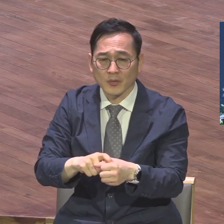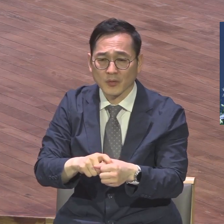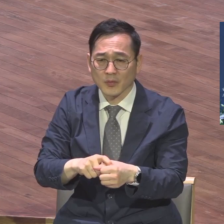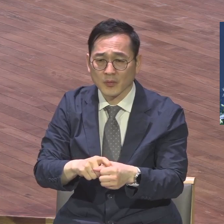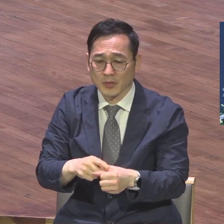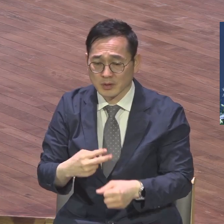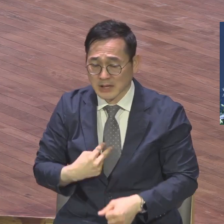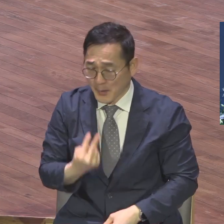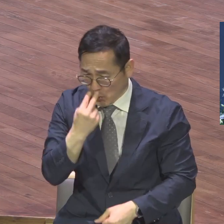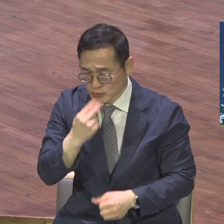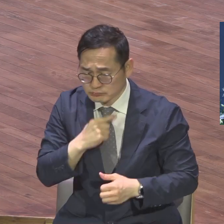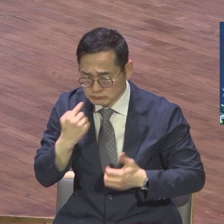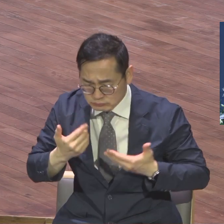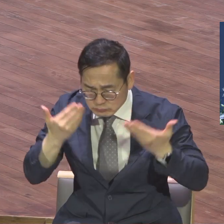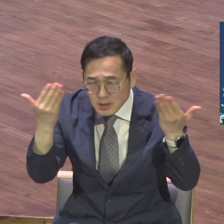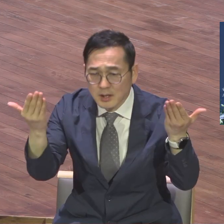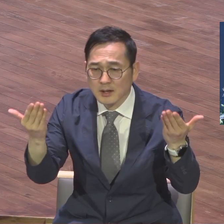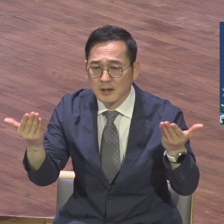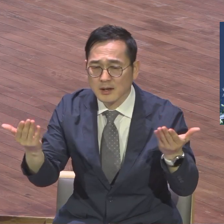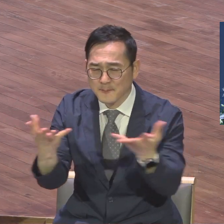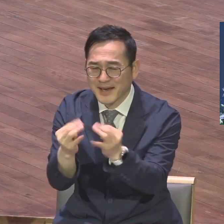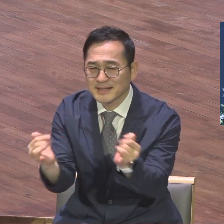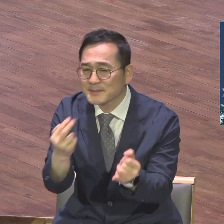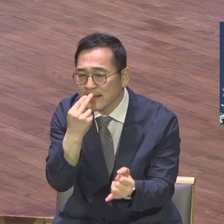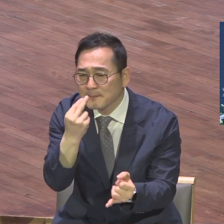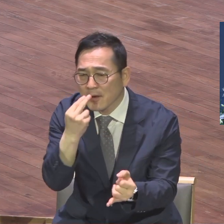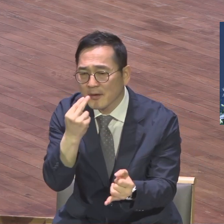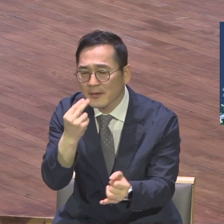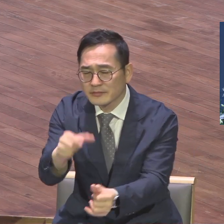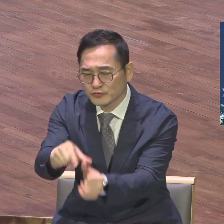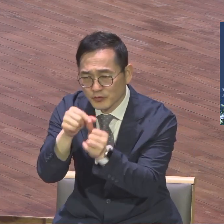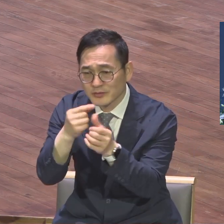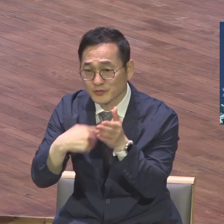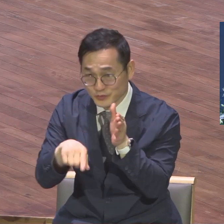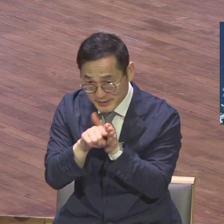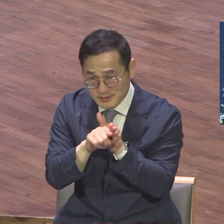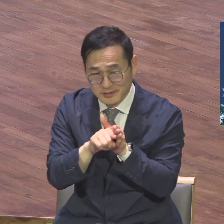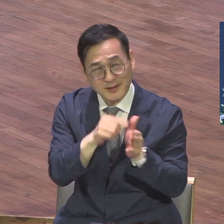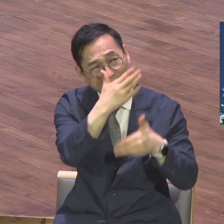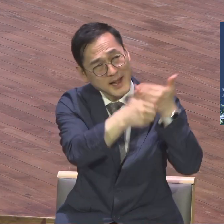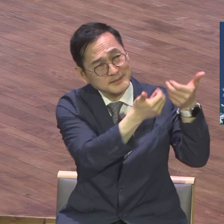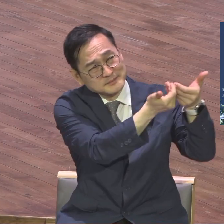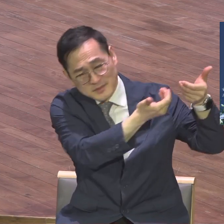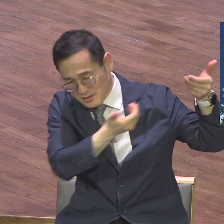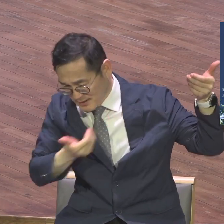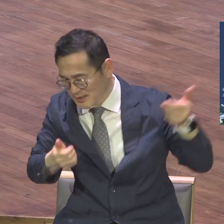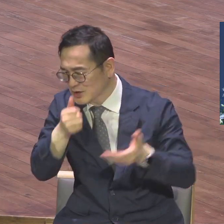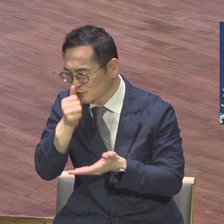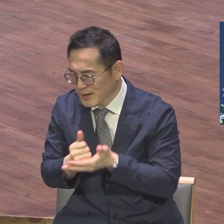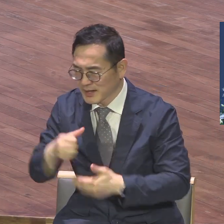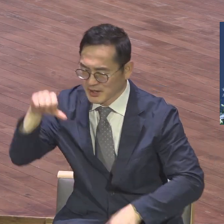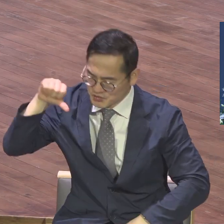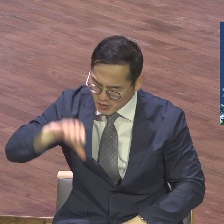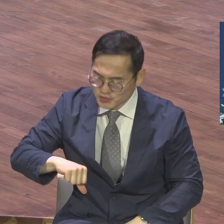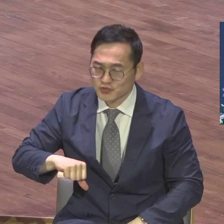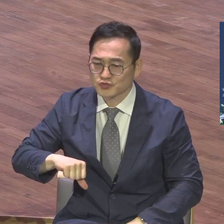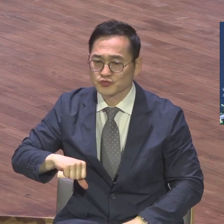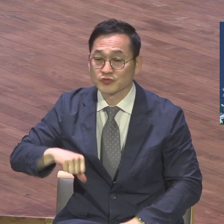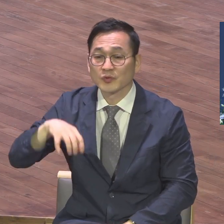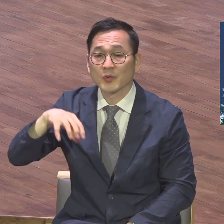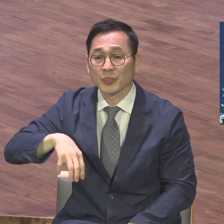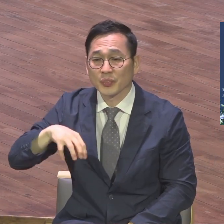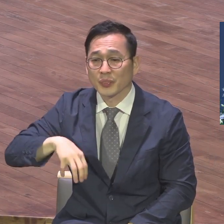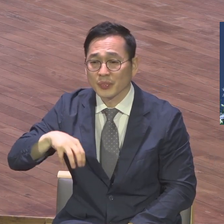자기 목숨을 많은 사람의 대속물로 주려 주심으로 인하여 하나님을 떠나 죄와 저주 사단 종로로